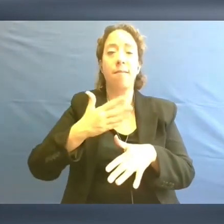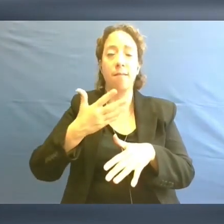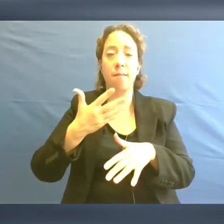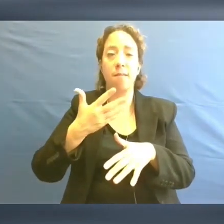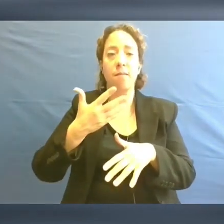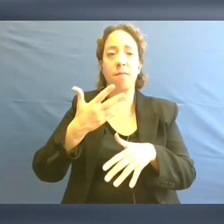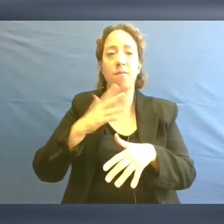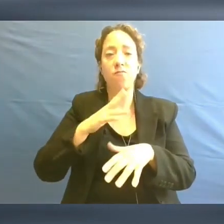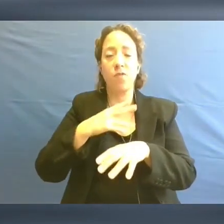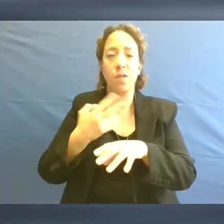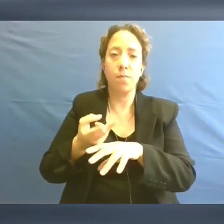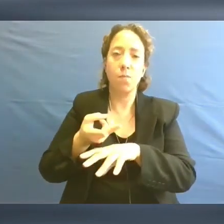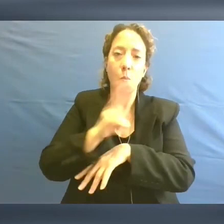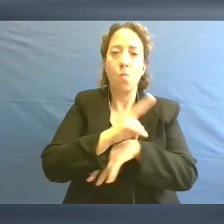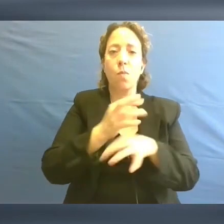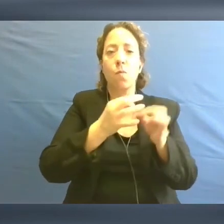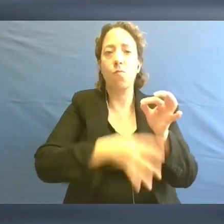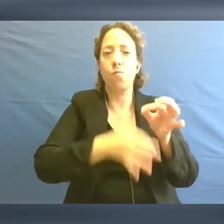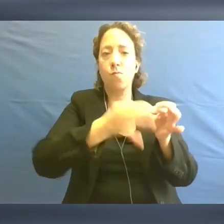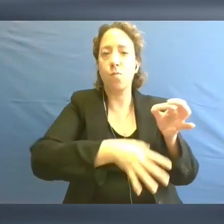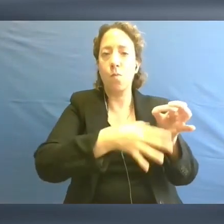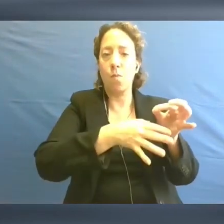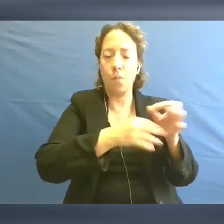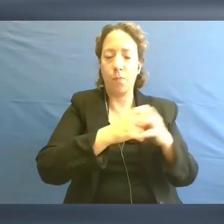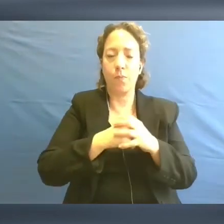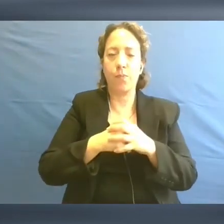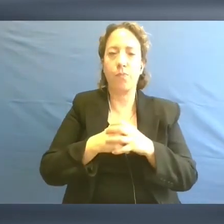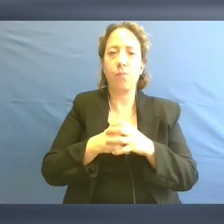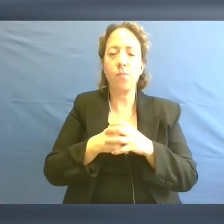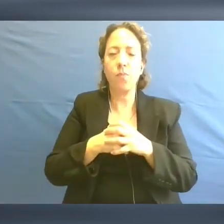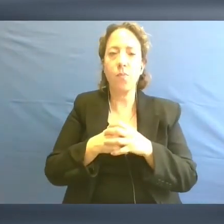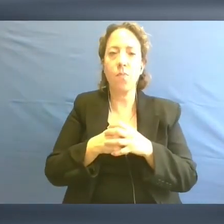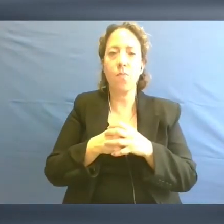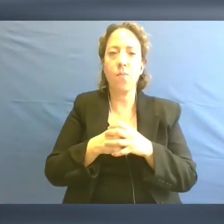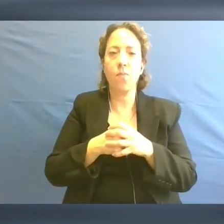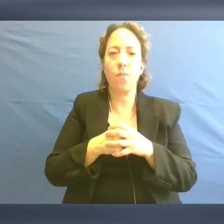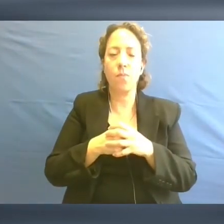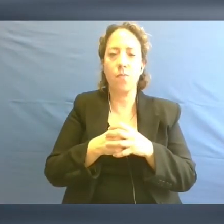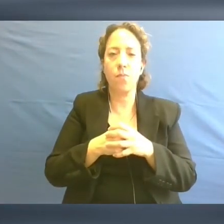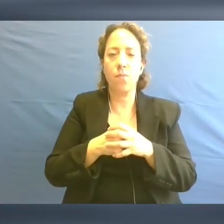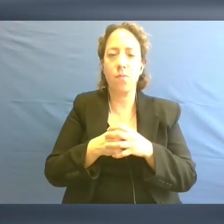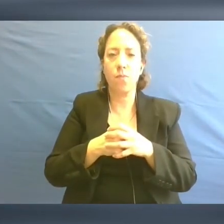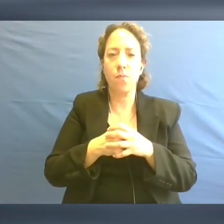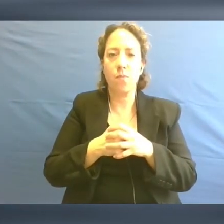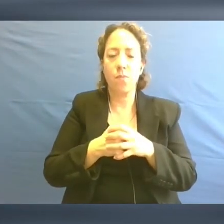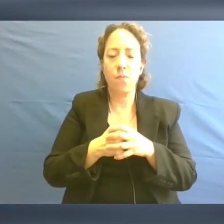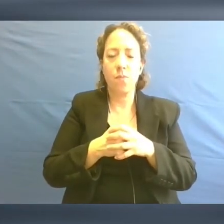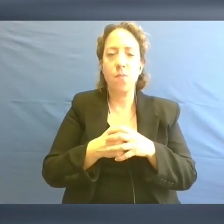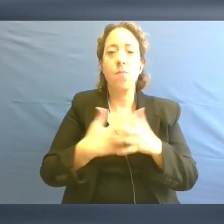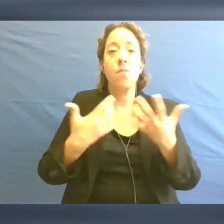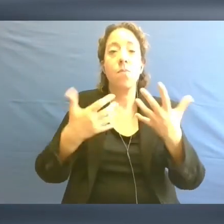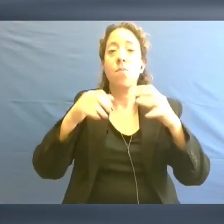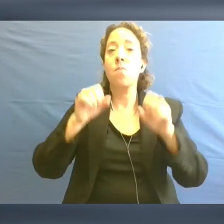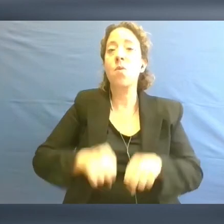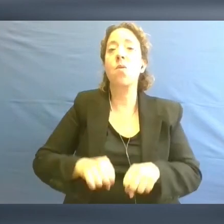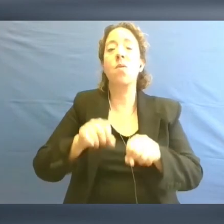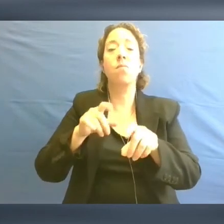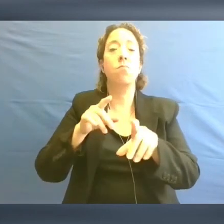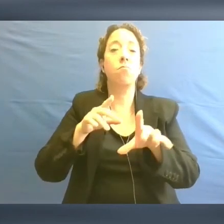autres différentes solutions. Il y a la possibilité d'avoir des systèmes qui